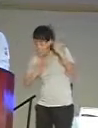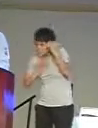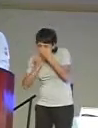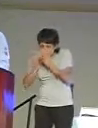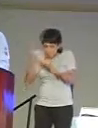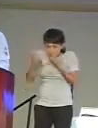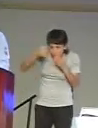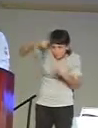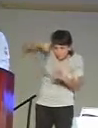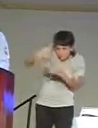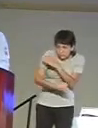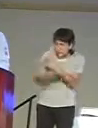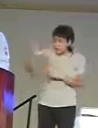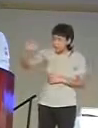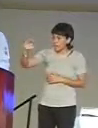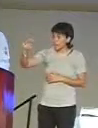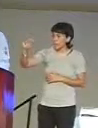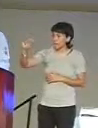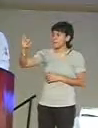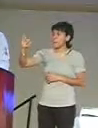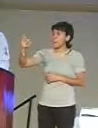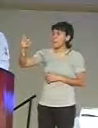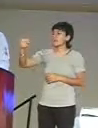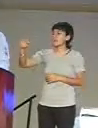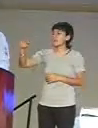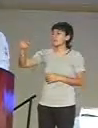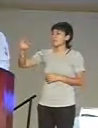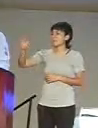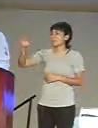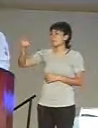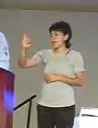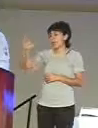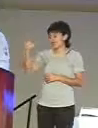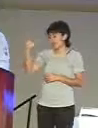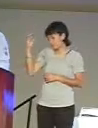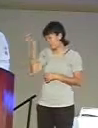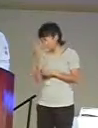científica disponible y no con ideología.